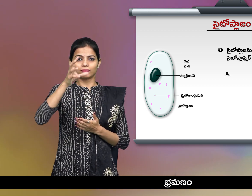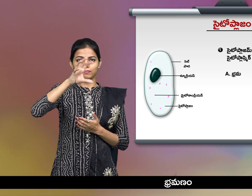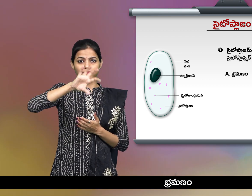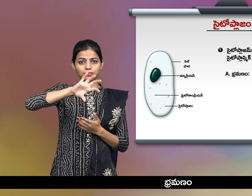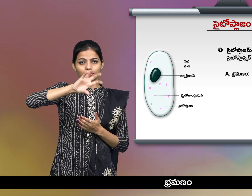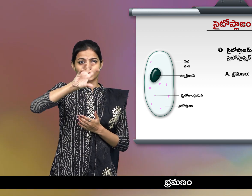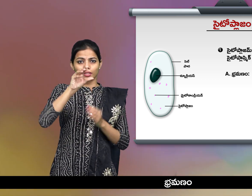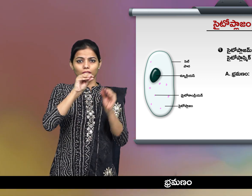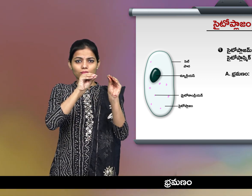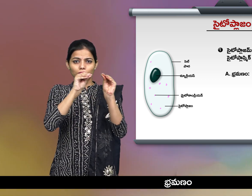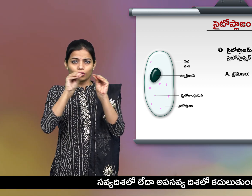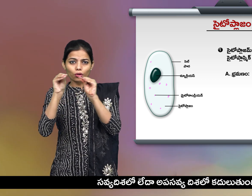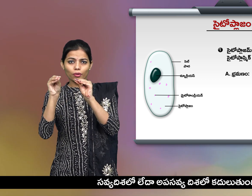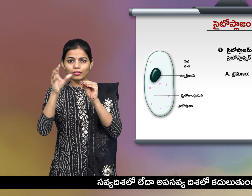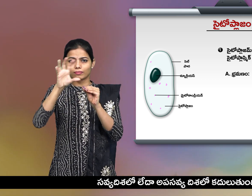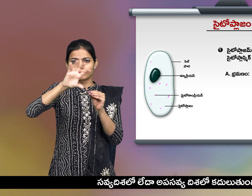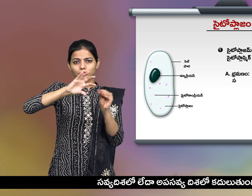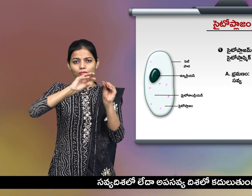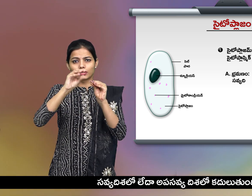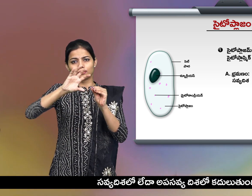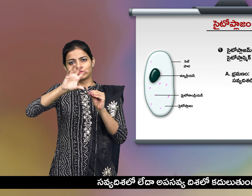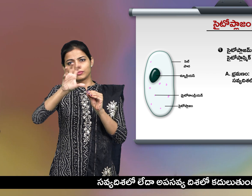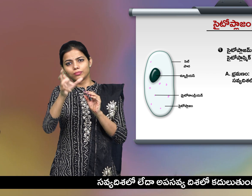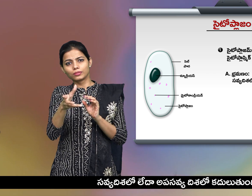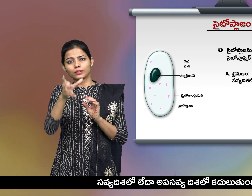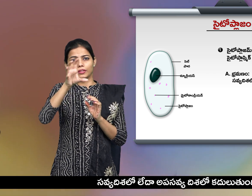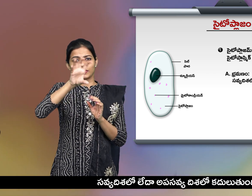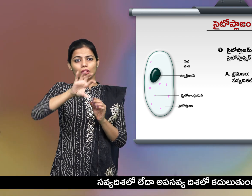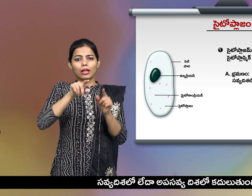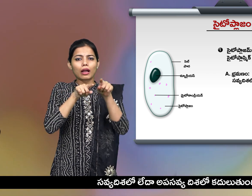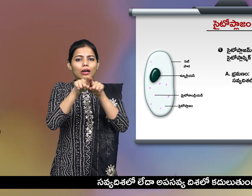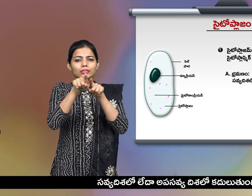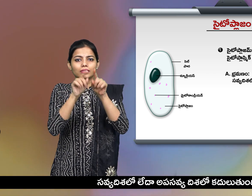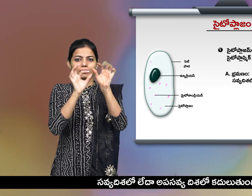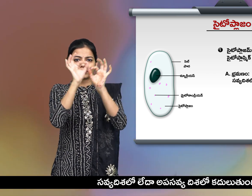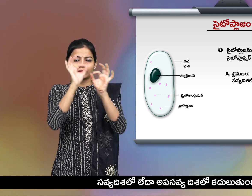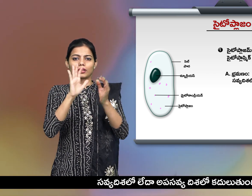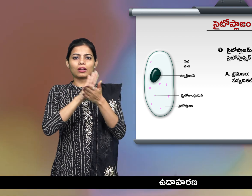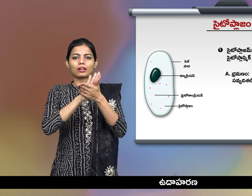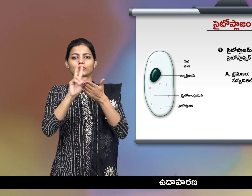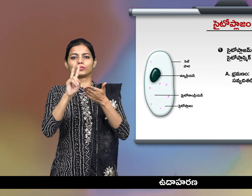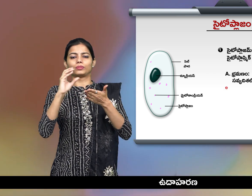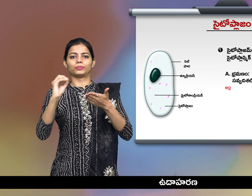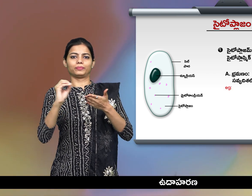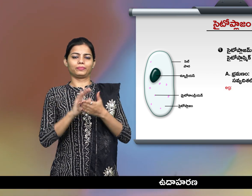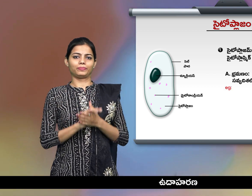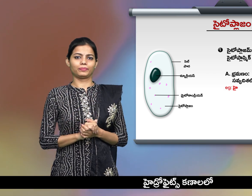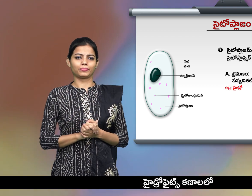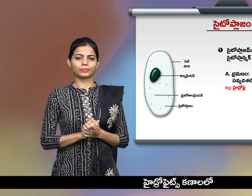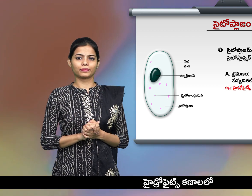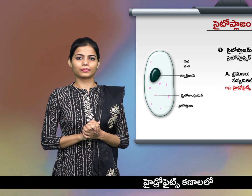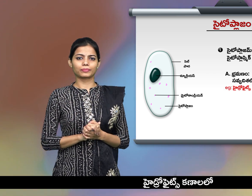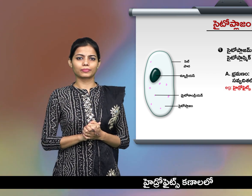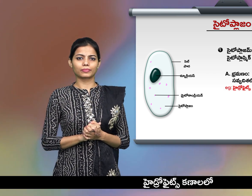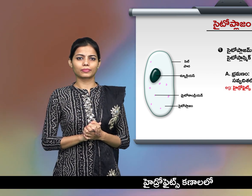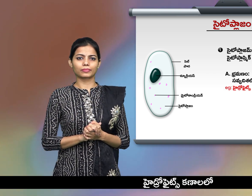భ్రమణం సవ్యదిశలో లేదా అపసవ్య దిశలో కదులుతుంది. ఉదాహరణ హైడ్రోఫైట్స్